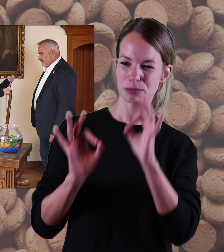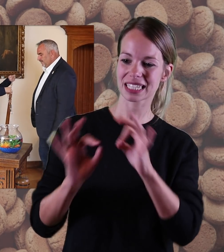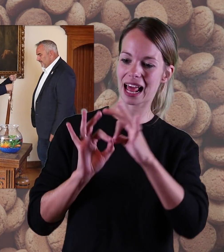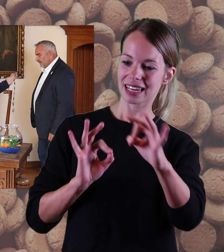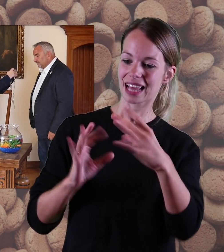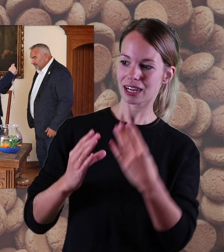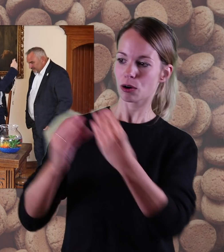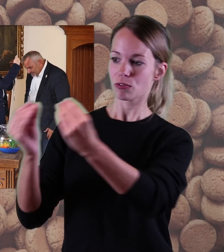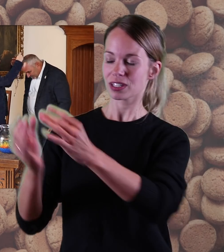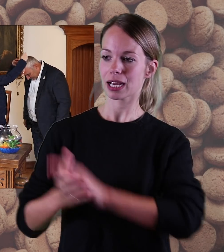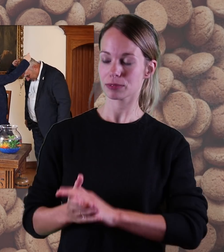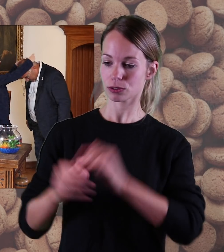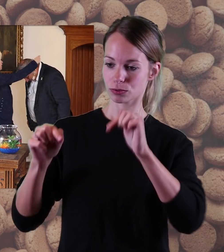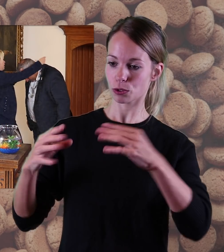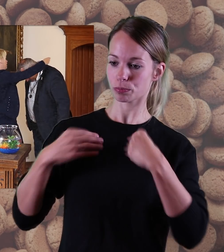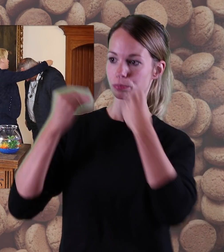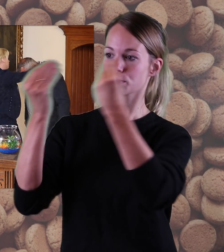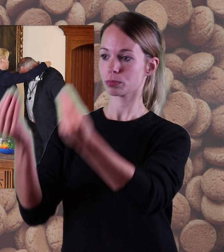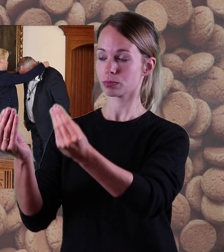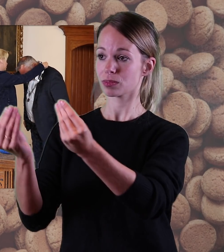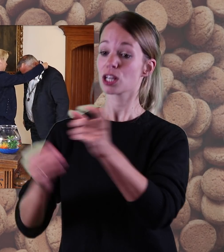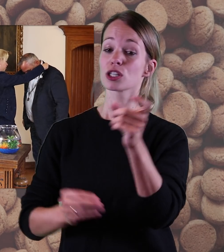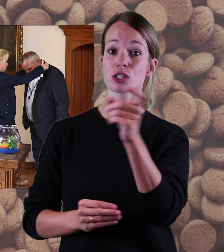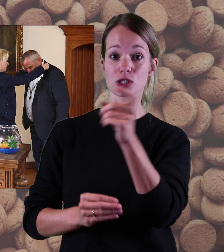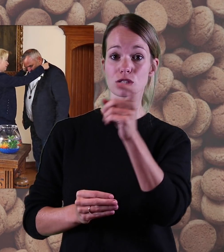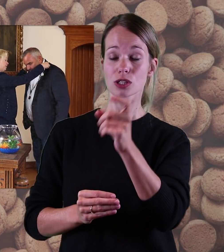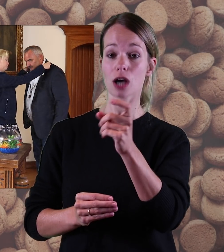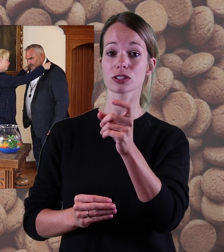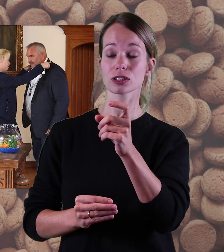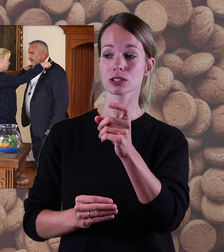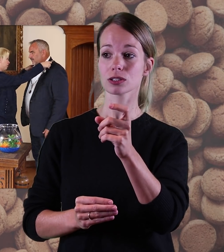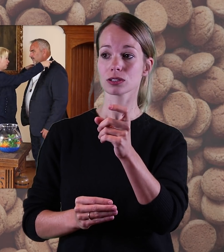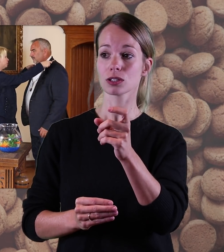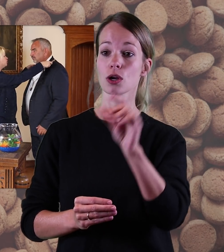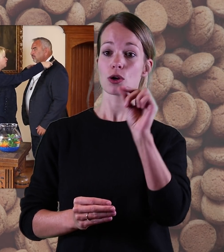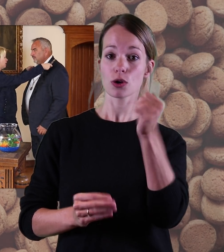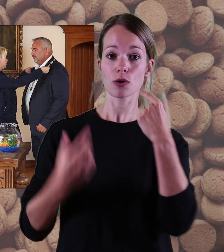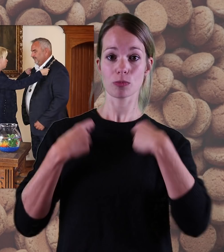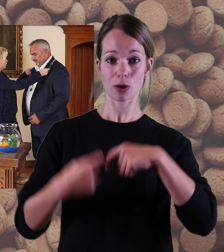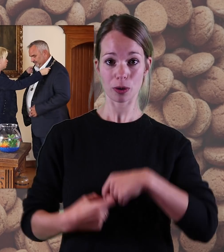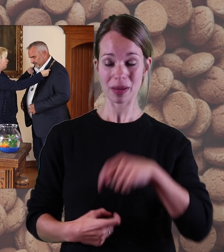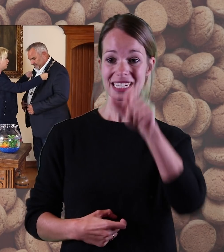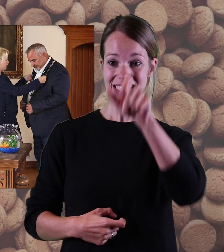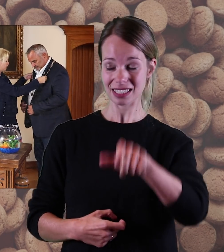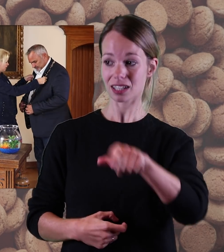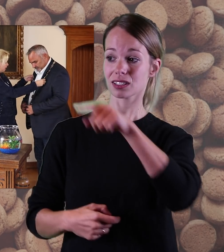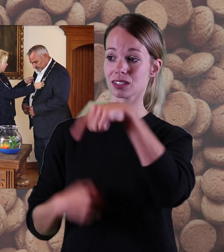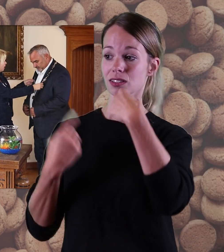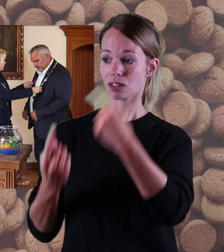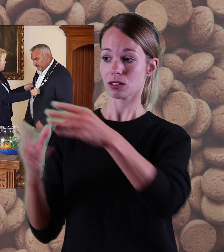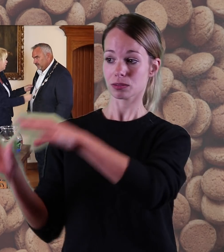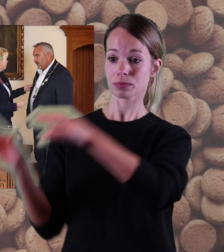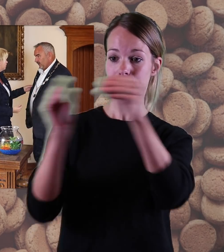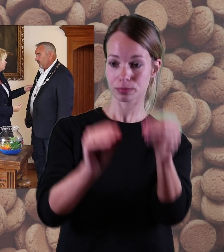speciale taken, hè? Niet als koningin. En als er straks een vervanger is, ja, dan moet u hem ook weer afgeven. Maar tot die tijd zou u alstublieft dan alle taken